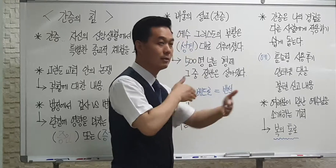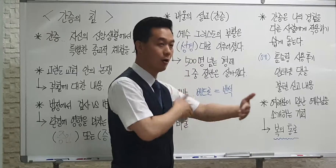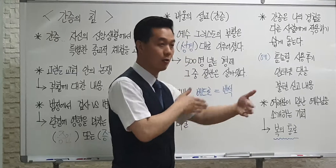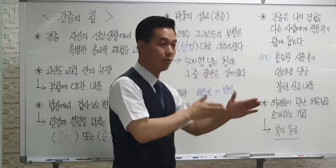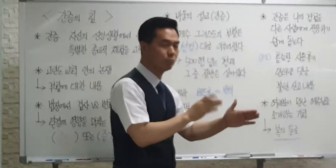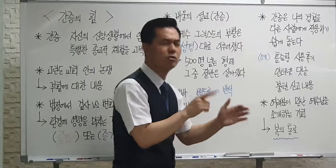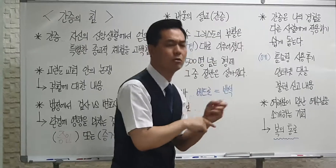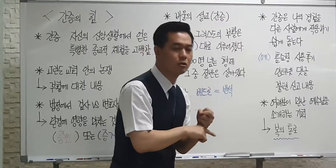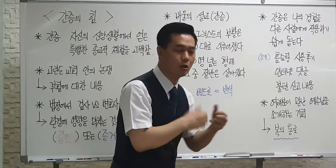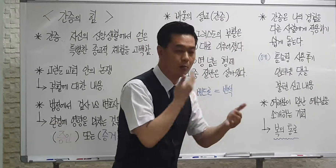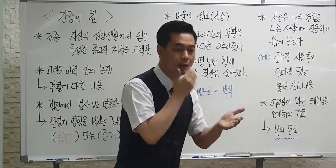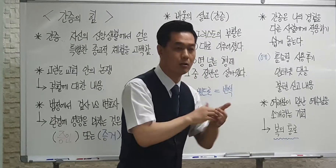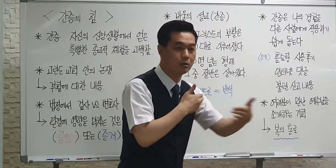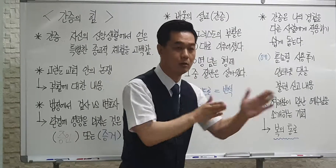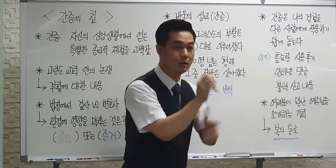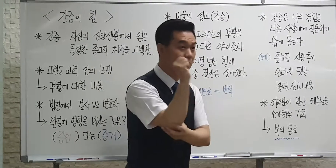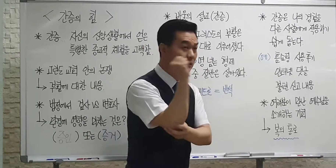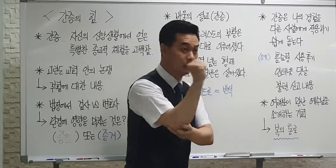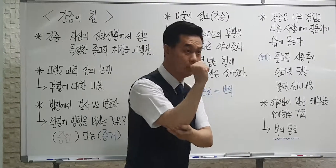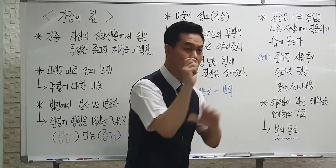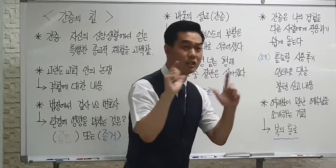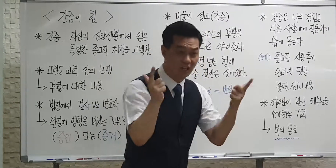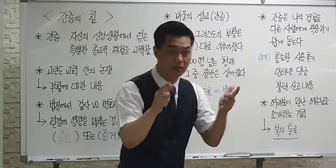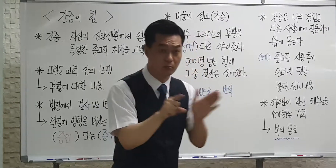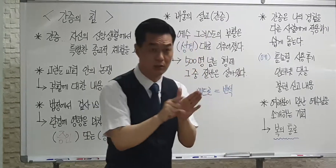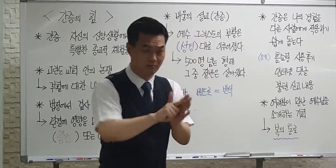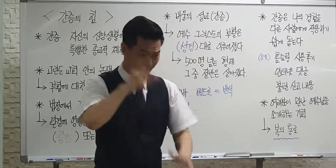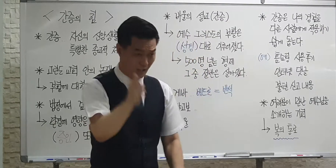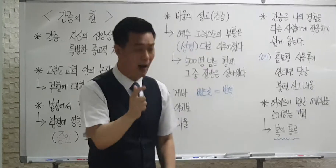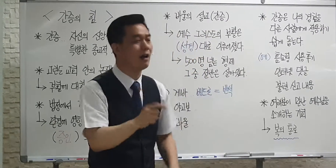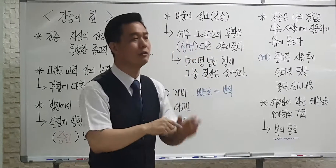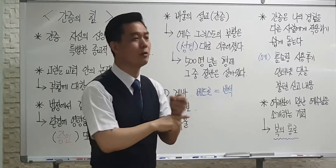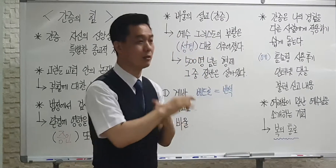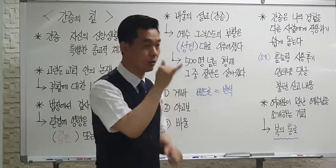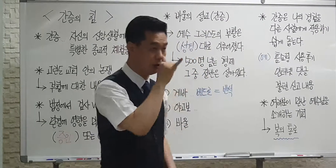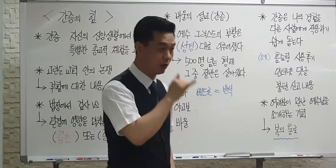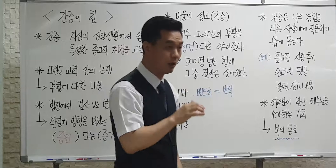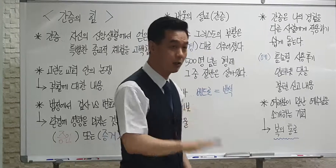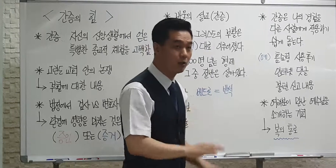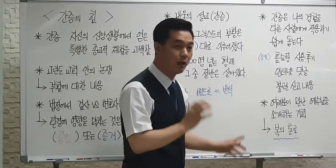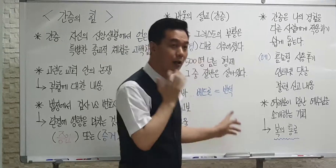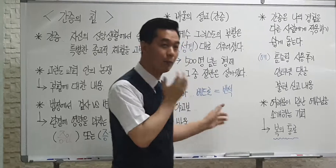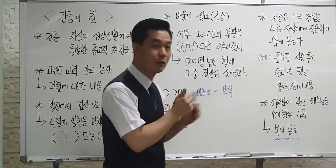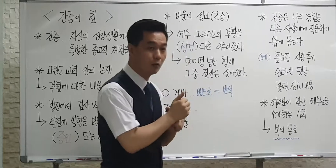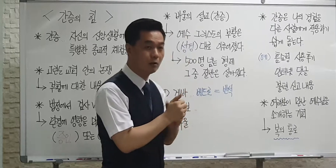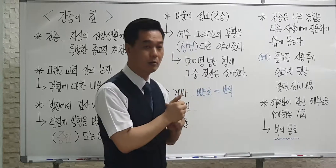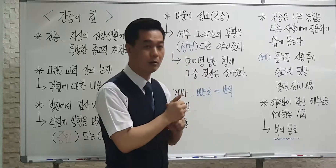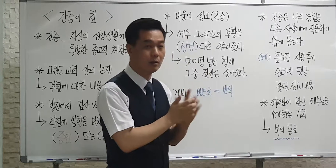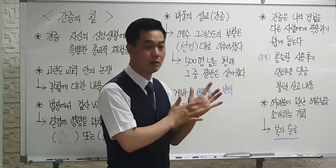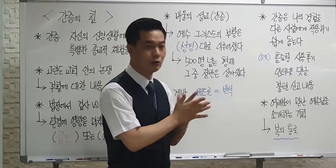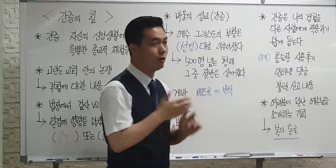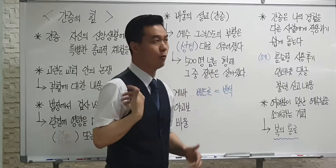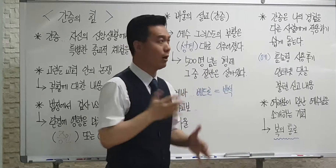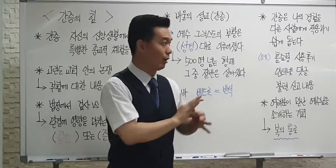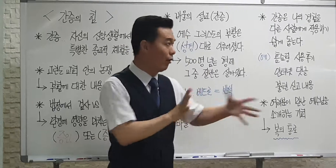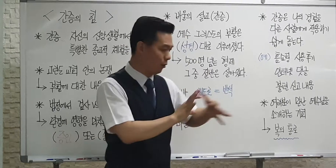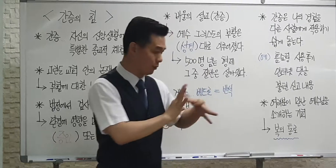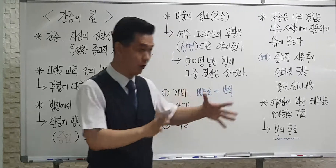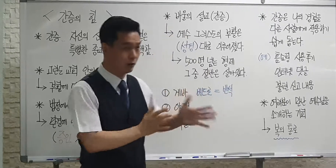반석. 무슨 뜻이죠? 반석은 흔들리지 않는 강한 의미가 있어요. 그런데 베드로는 예수님 몰라 상관없어